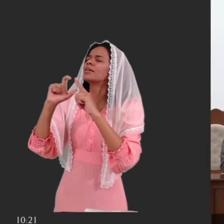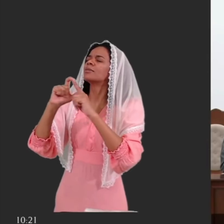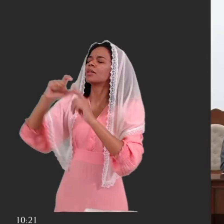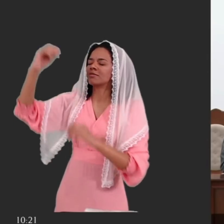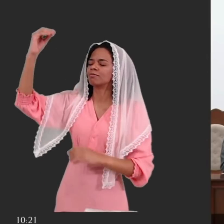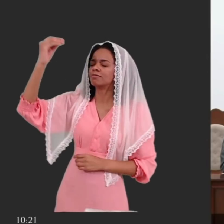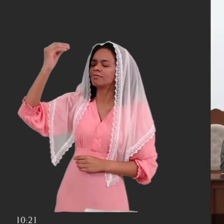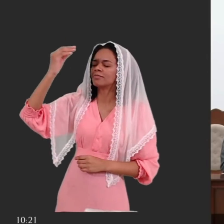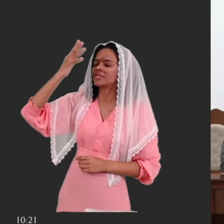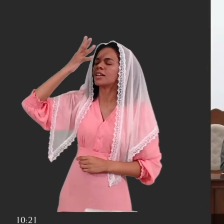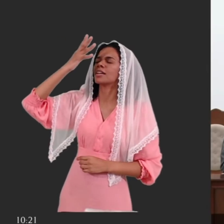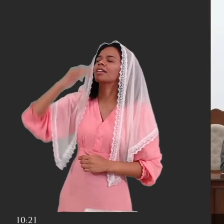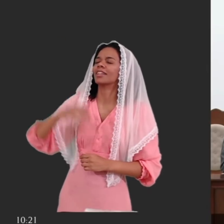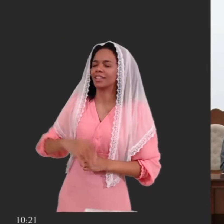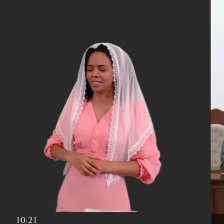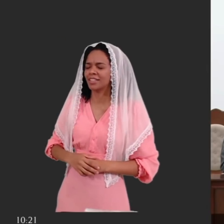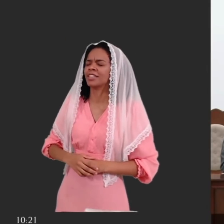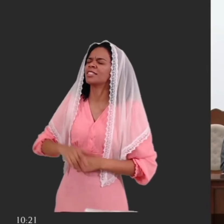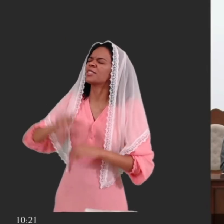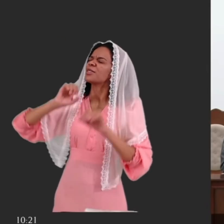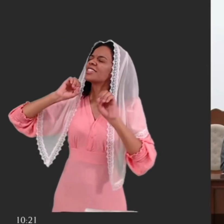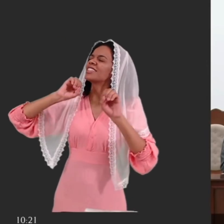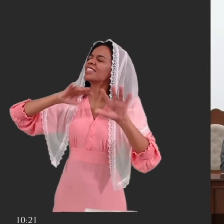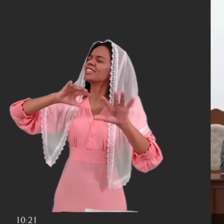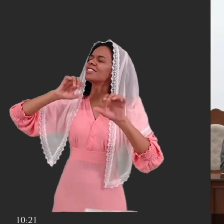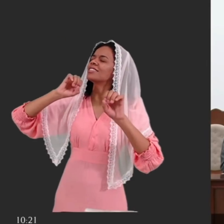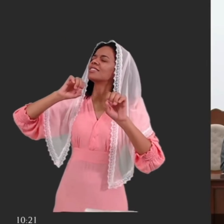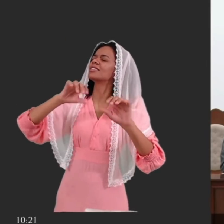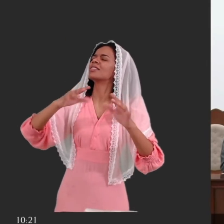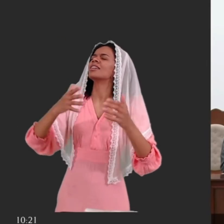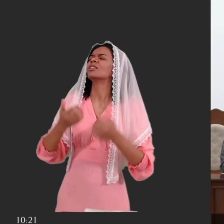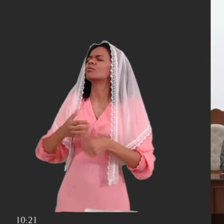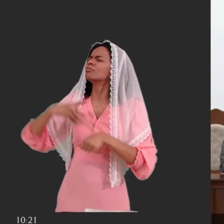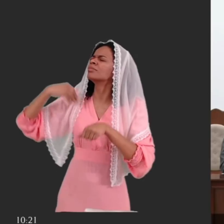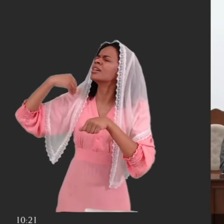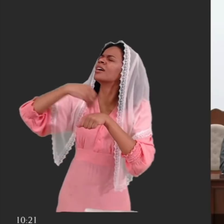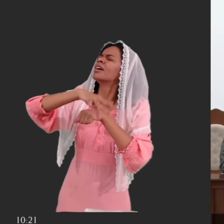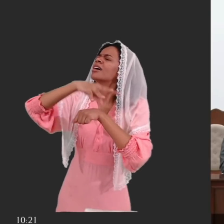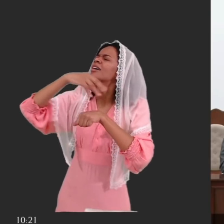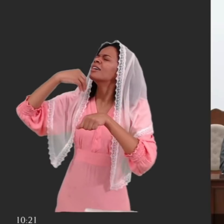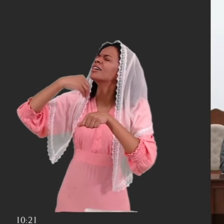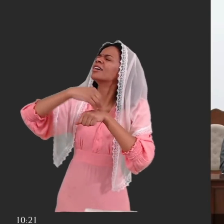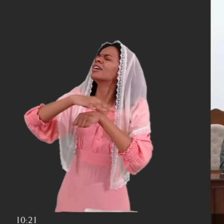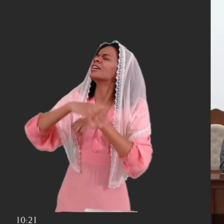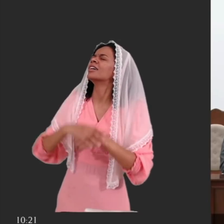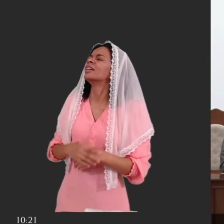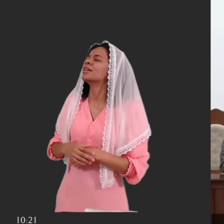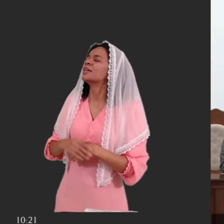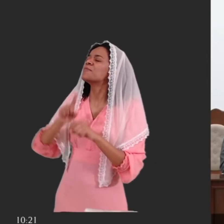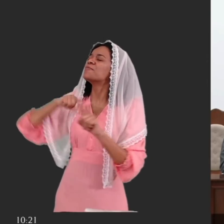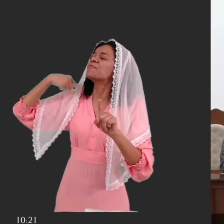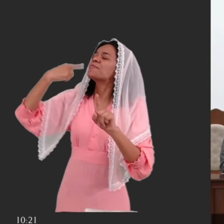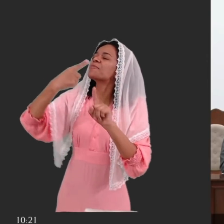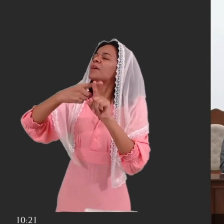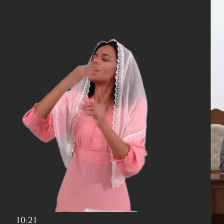tua palavra, o teu ensino, Senhor, o teu ensinamento, que venha misturado com fé,